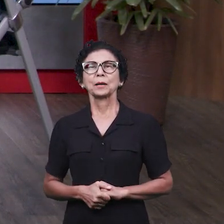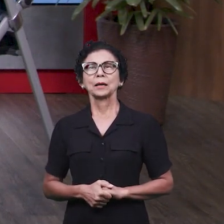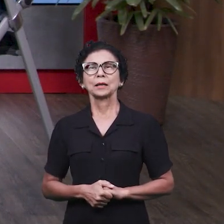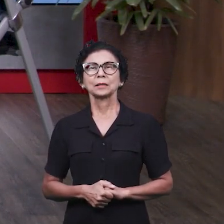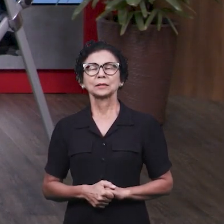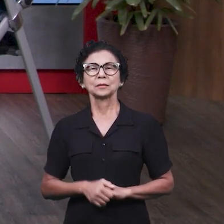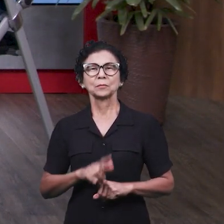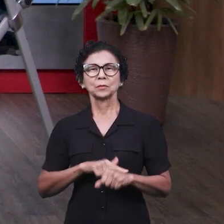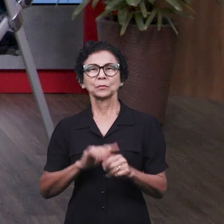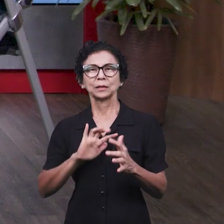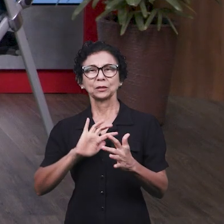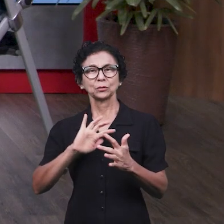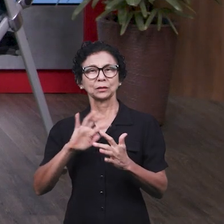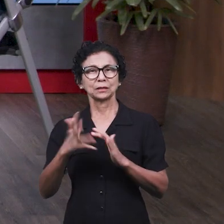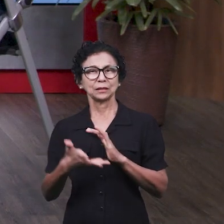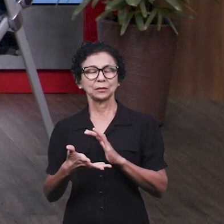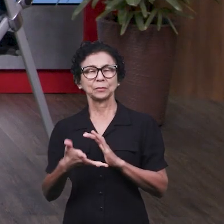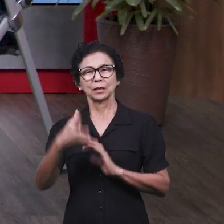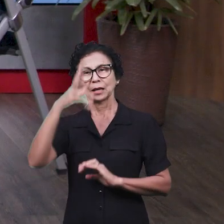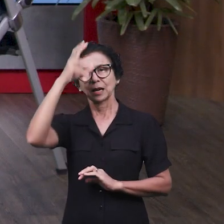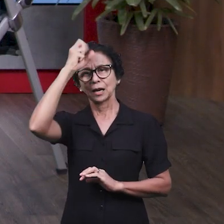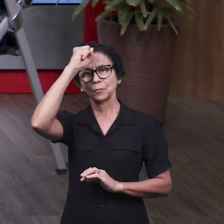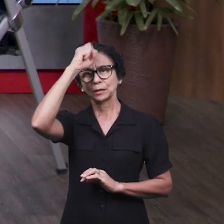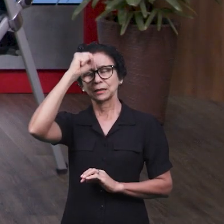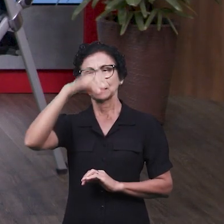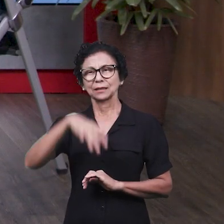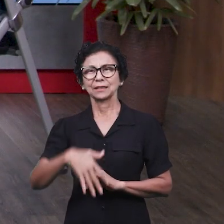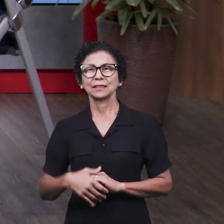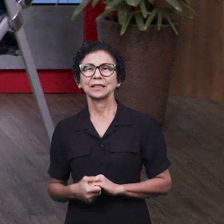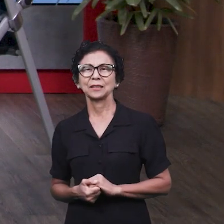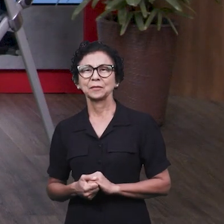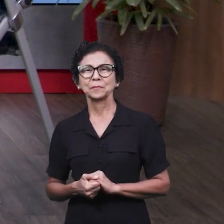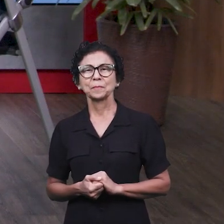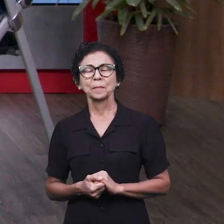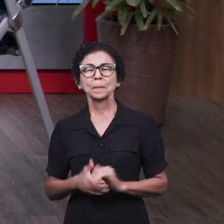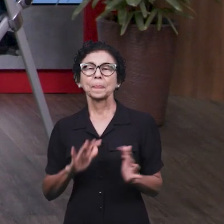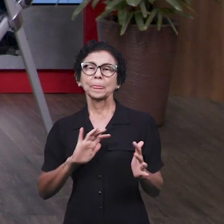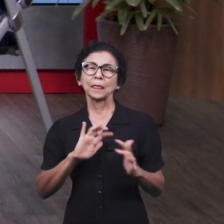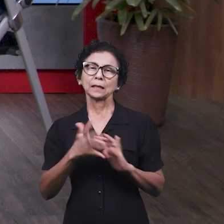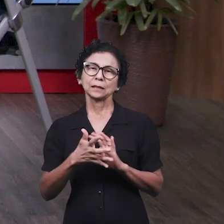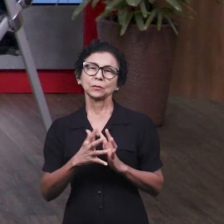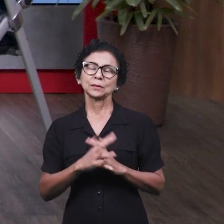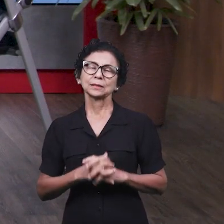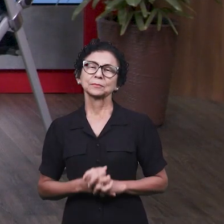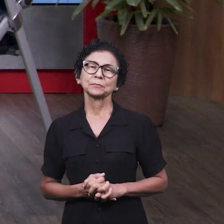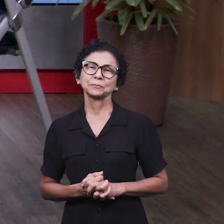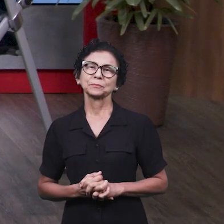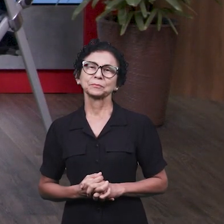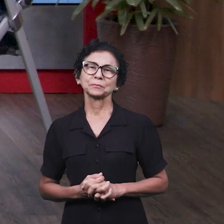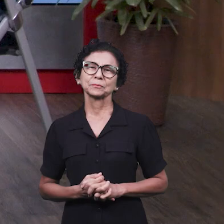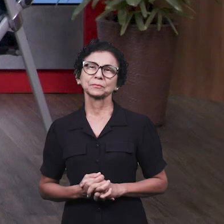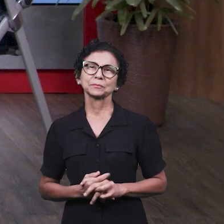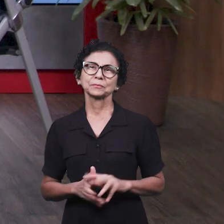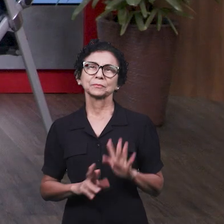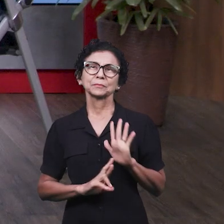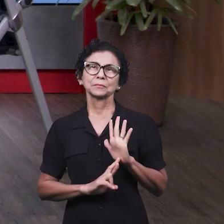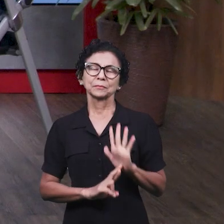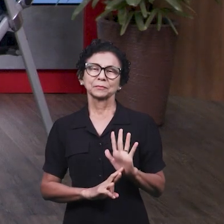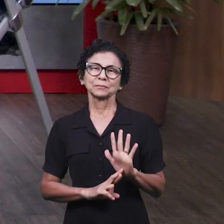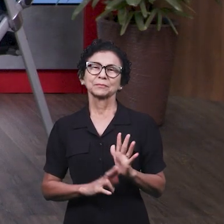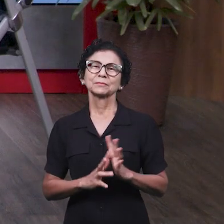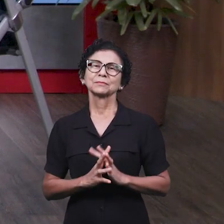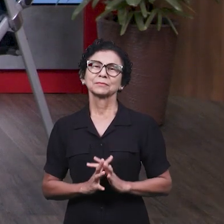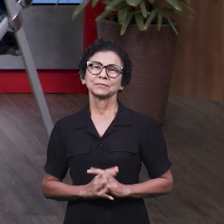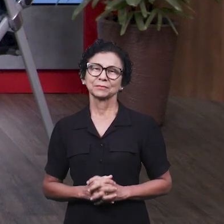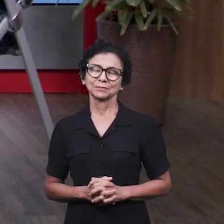Momento de Libras, onde aprenderemos um pouco mais sobre a língua brasileira de sinais, que representa muito mais